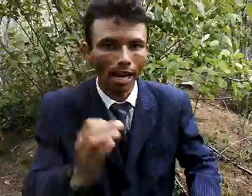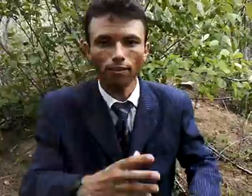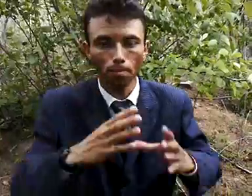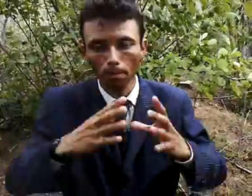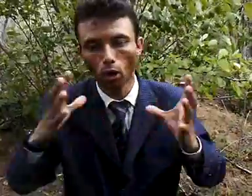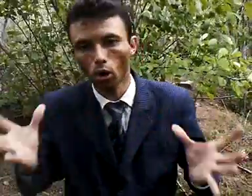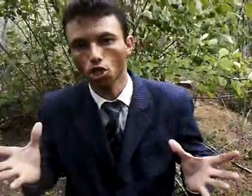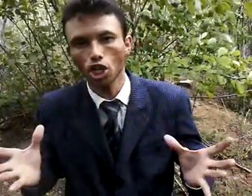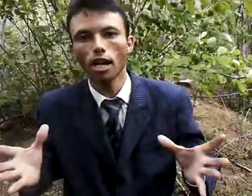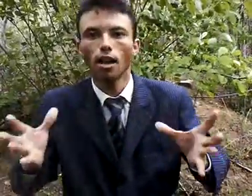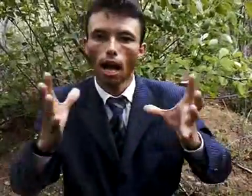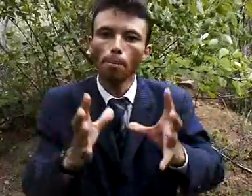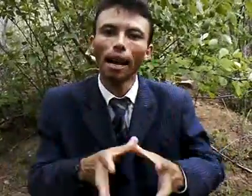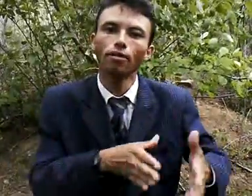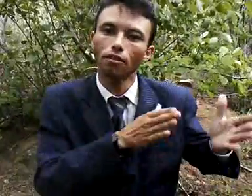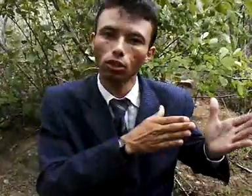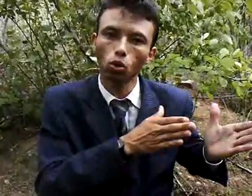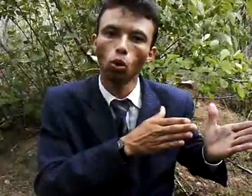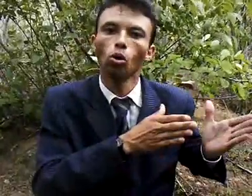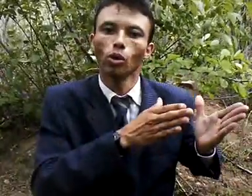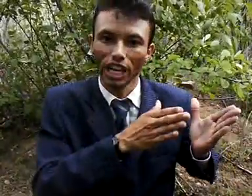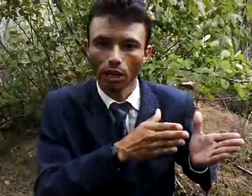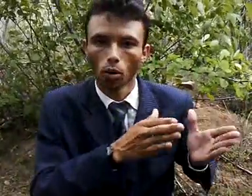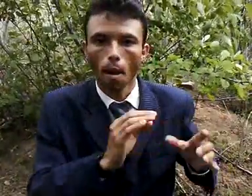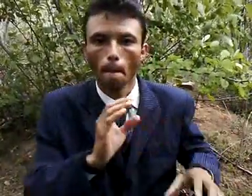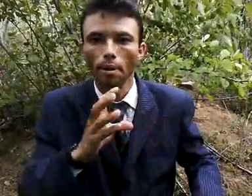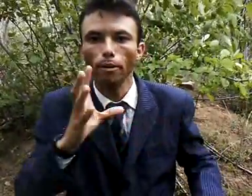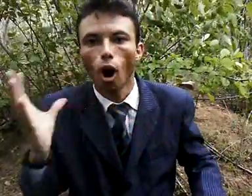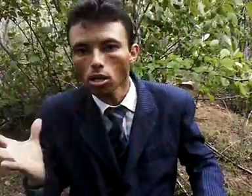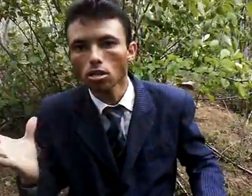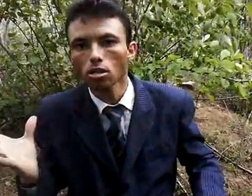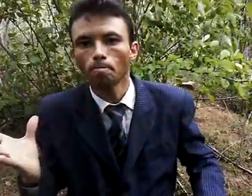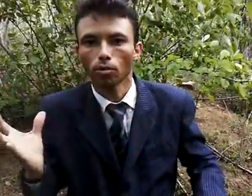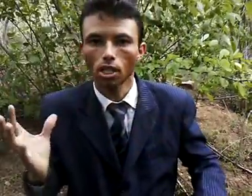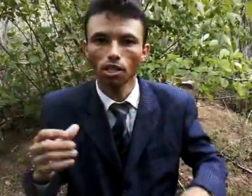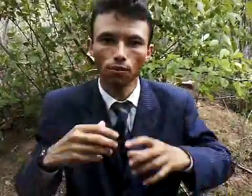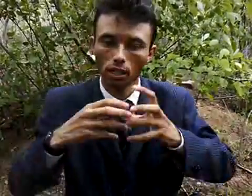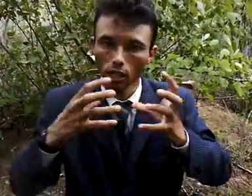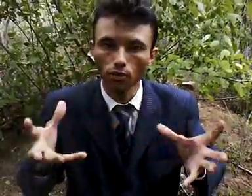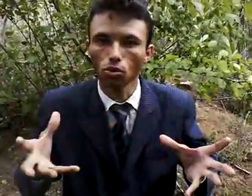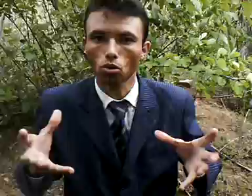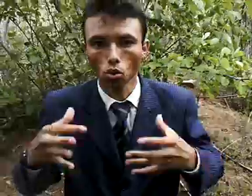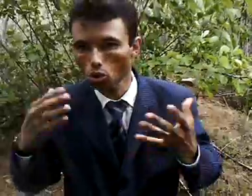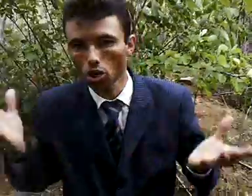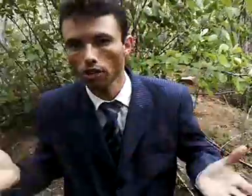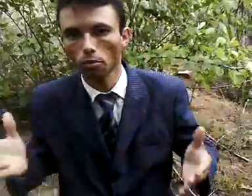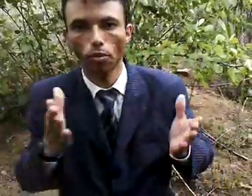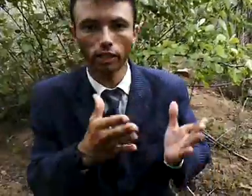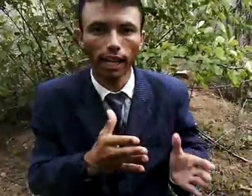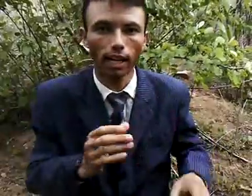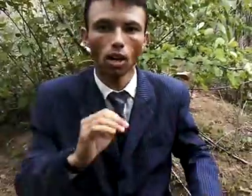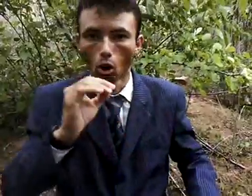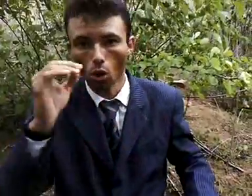palavra bibliologia, a palavra vindo do grego. Biblios significa livros, conjunto de livros, biblioteca.